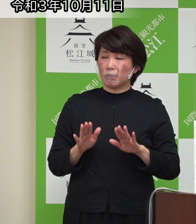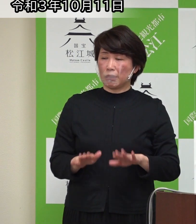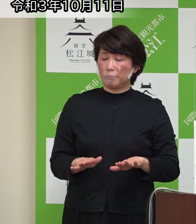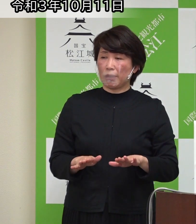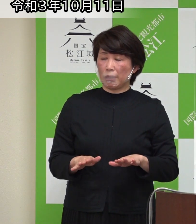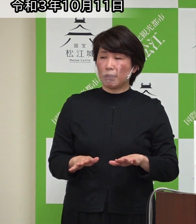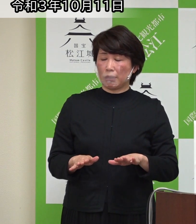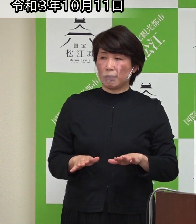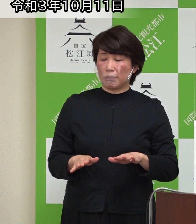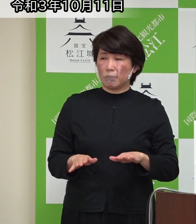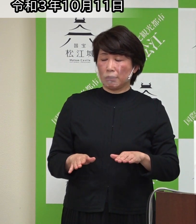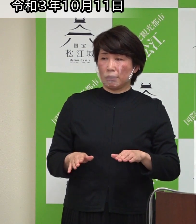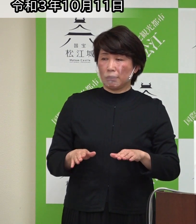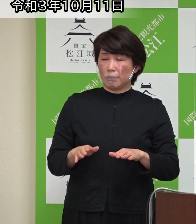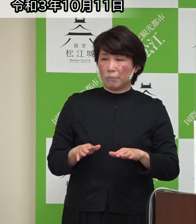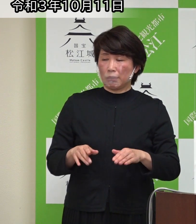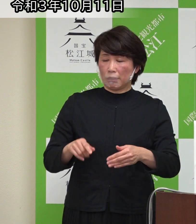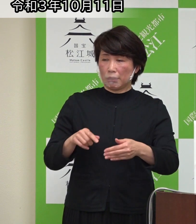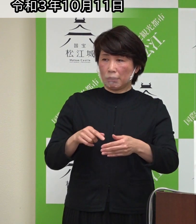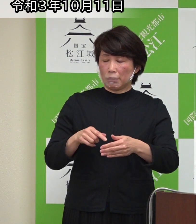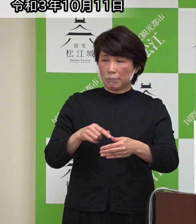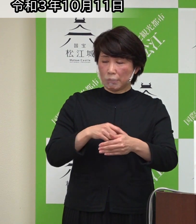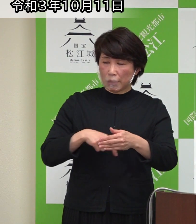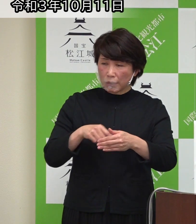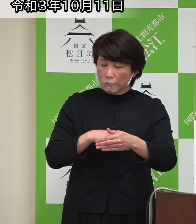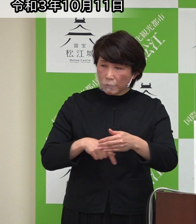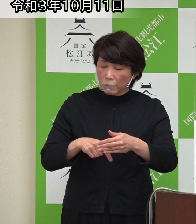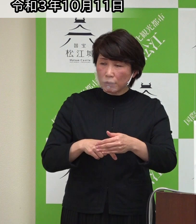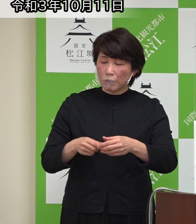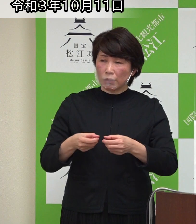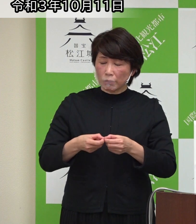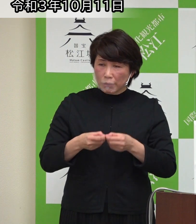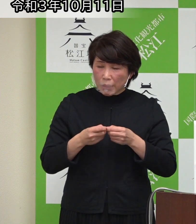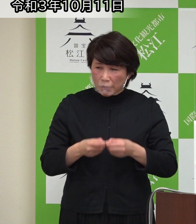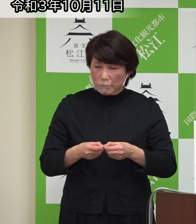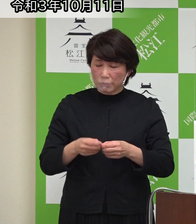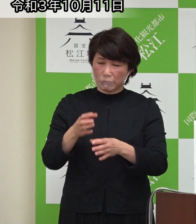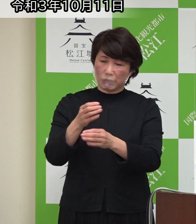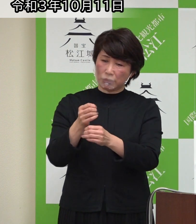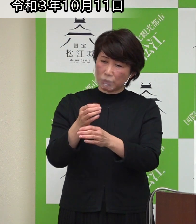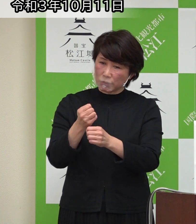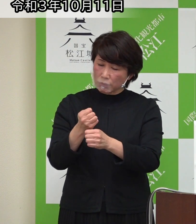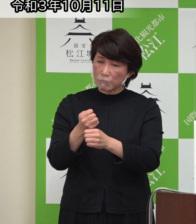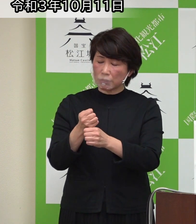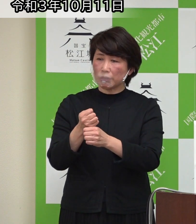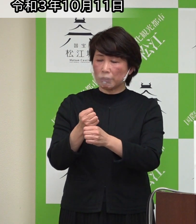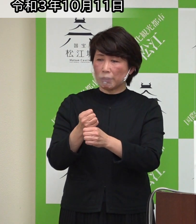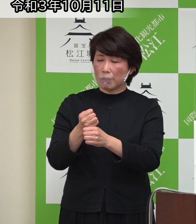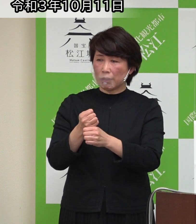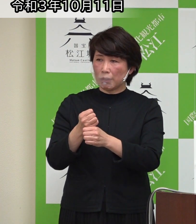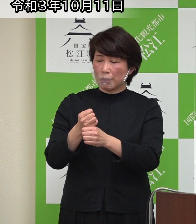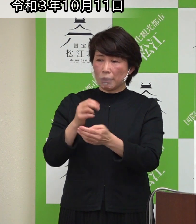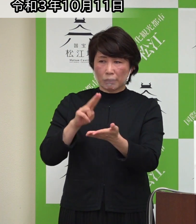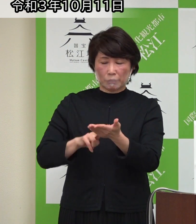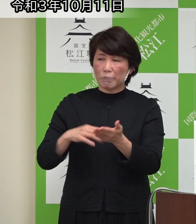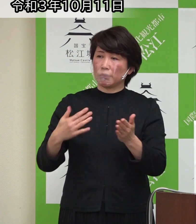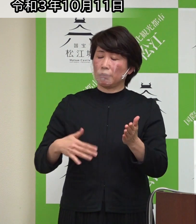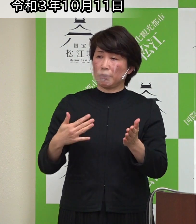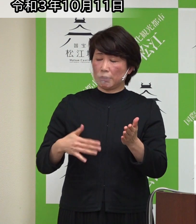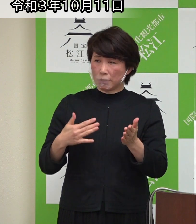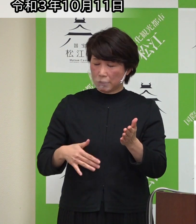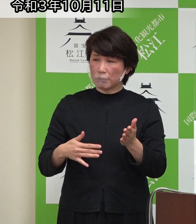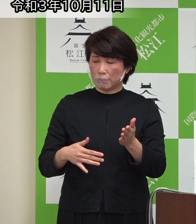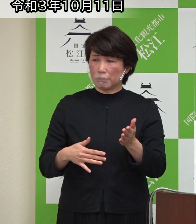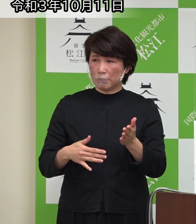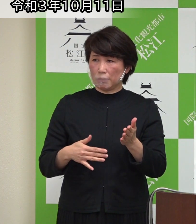時期について、考えはありません。あの、時期というのを先に決めて議論をしていく、まあ、問題もいろいろあるとは